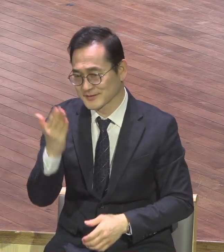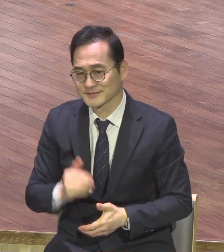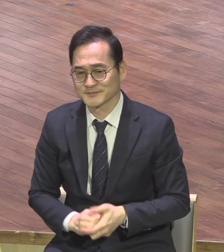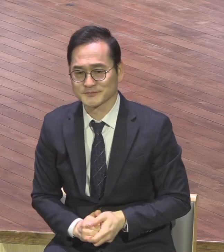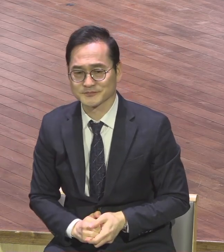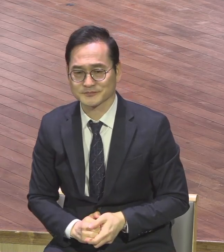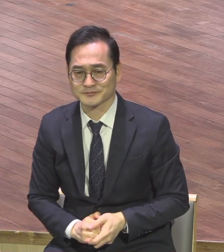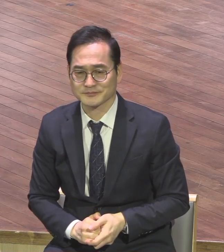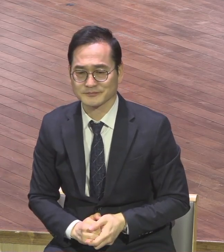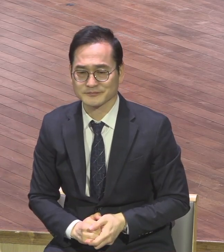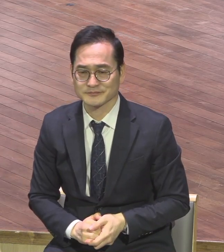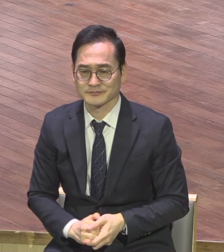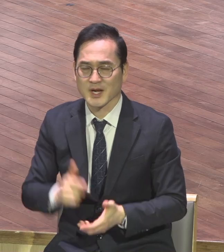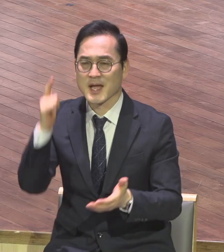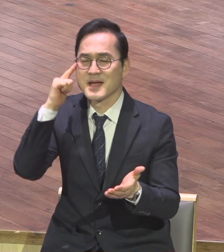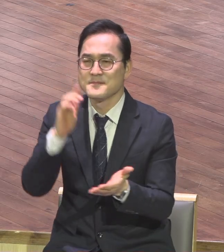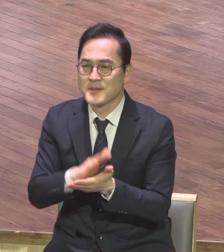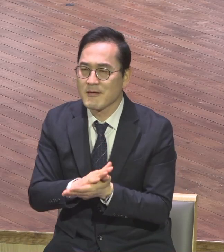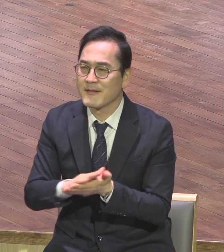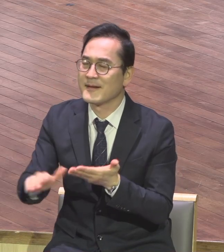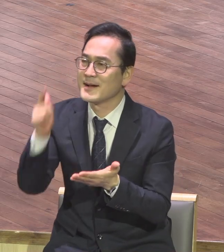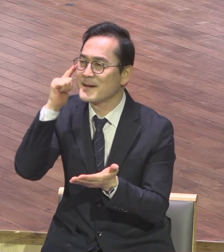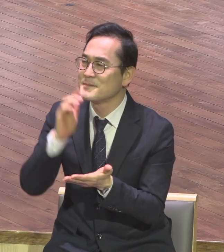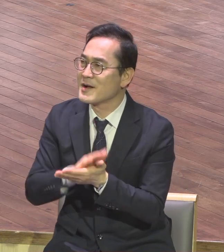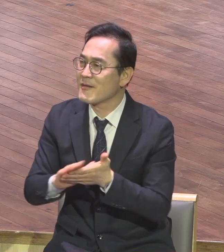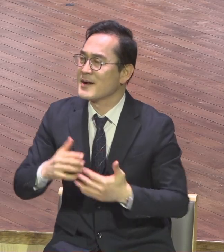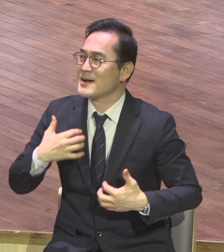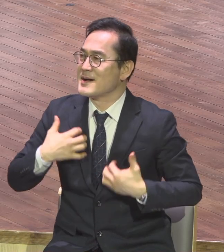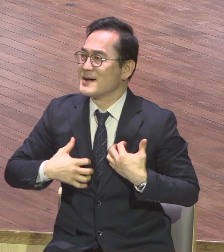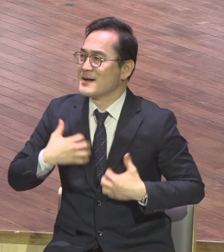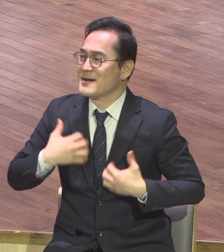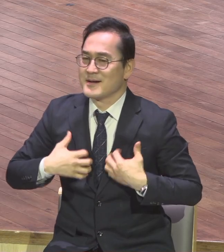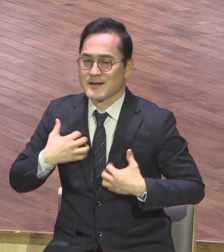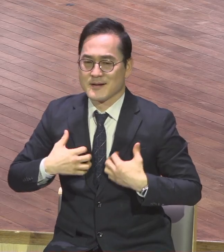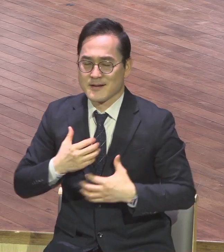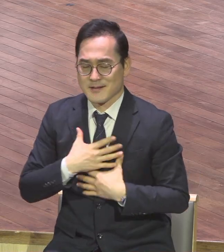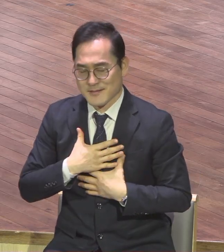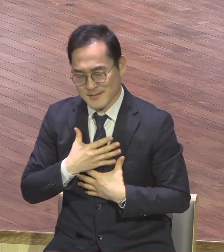평화 평화로다. 평안합니다. 미결사항이 없어.